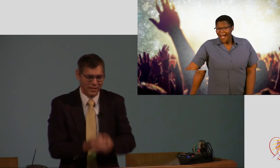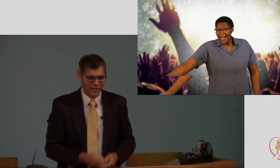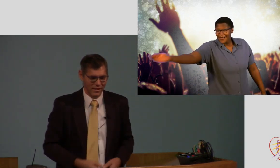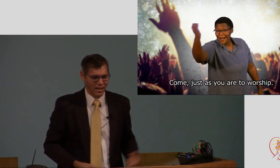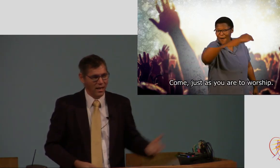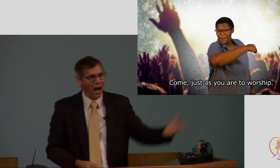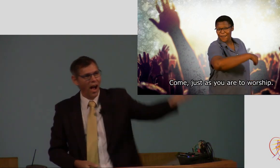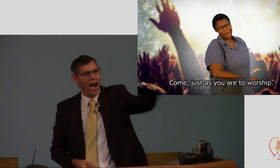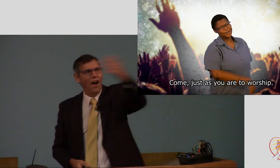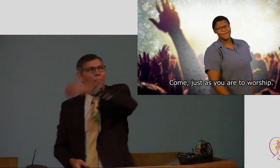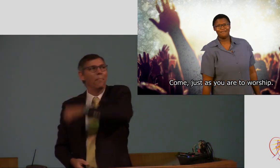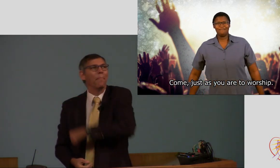Come,